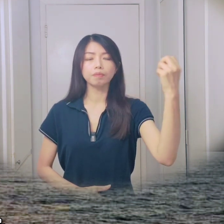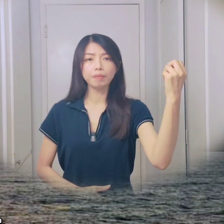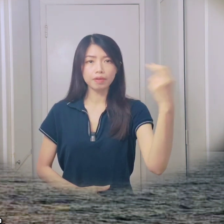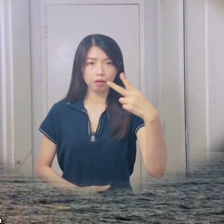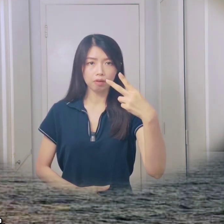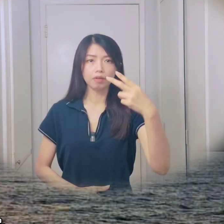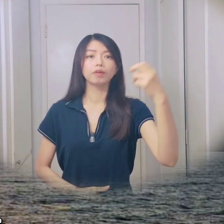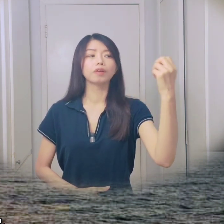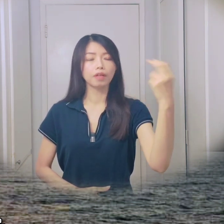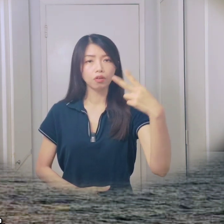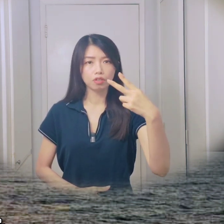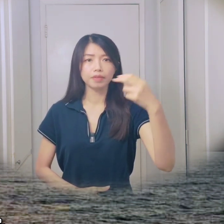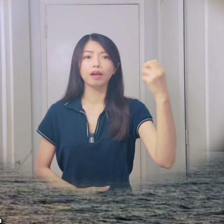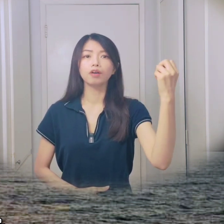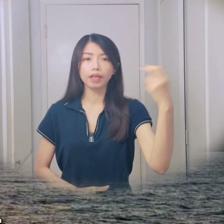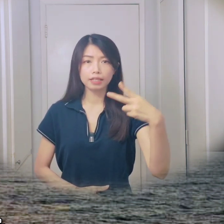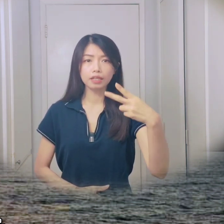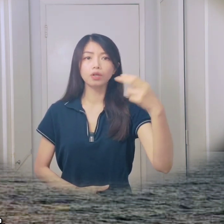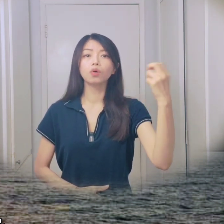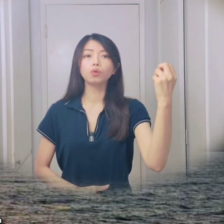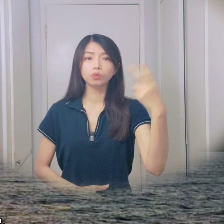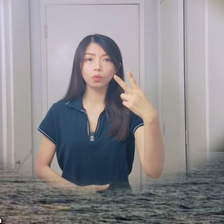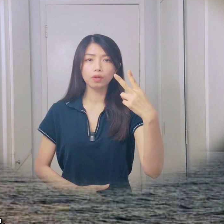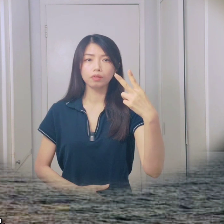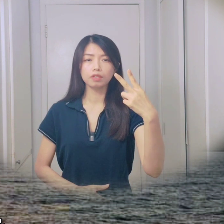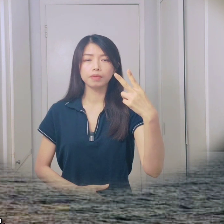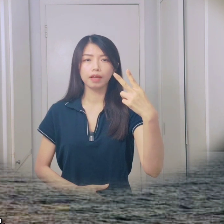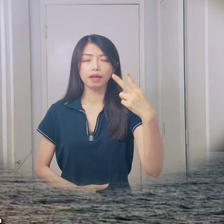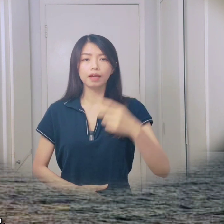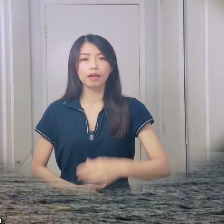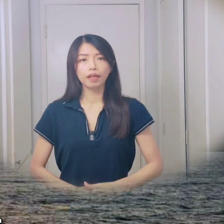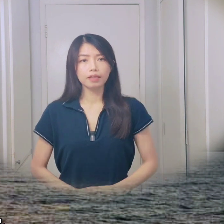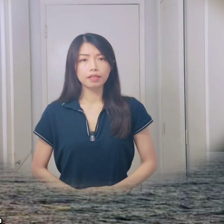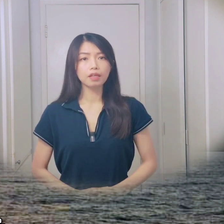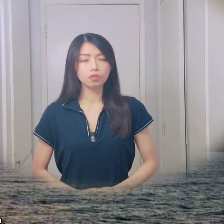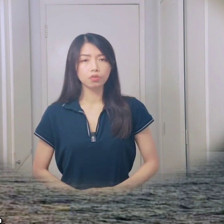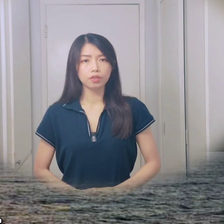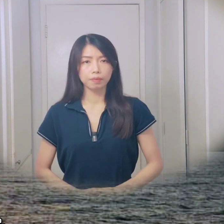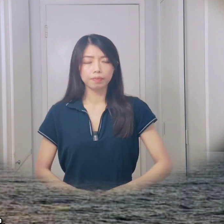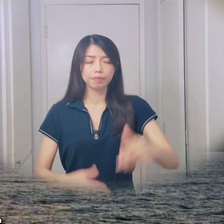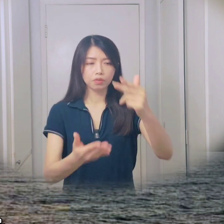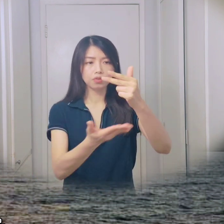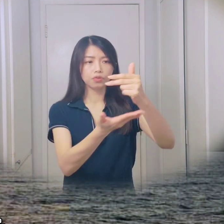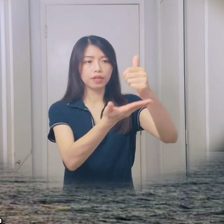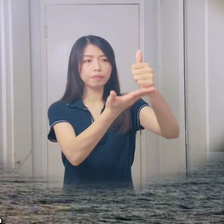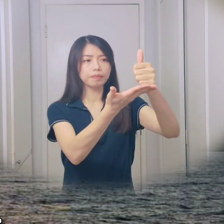검지중지를 피면서 내려주시면 돼요. 다시 혹은 또 이런 뜻입니다. 다시 주님